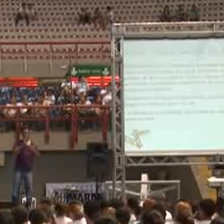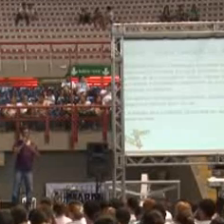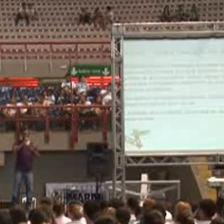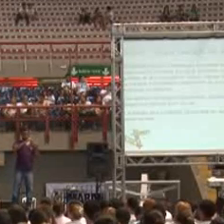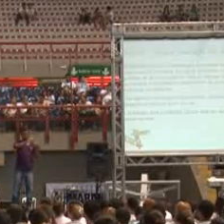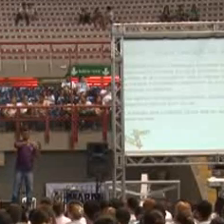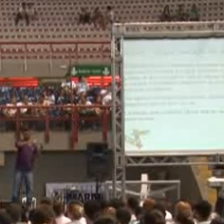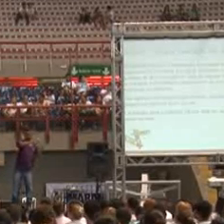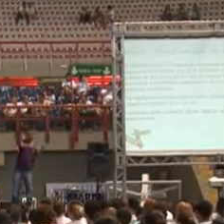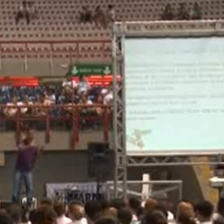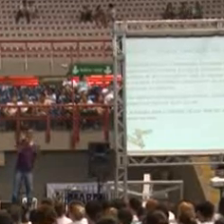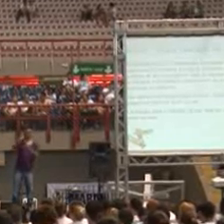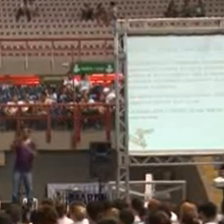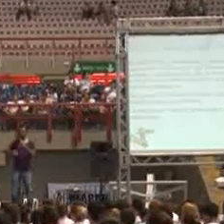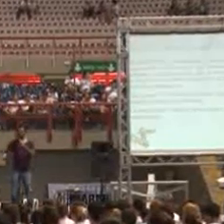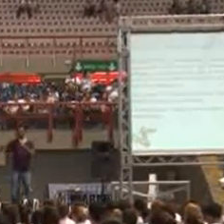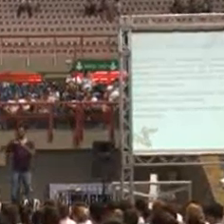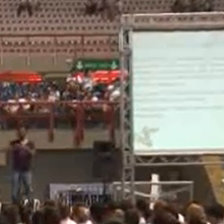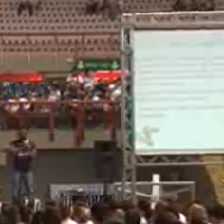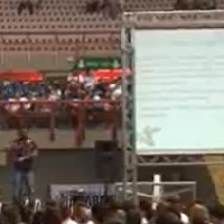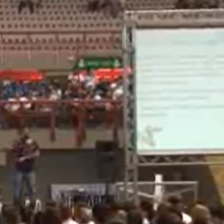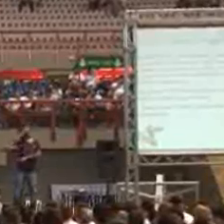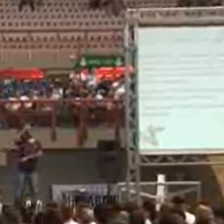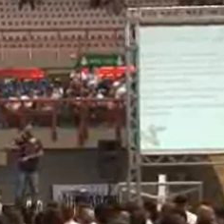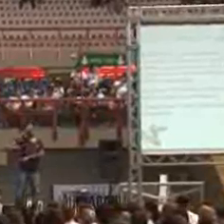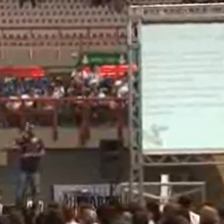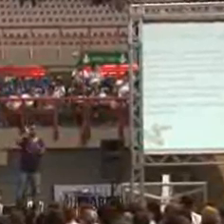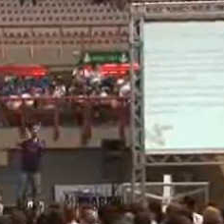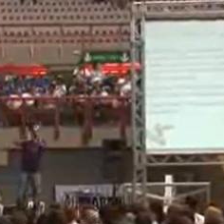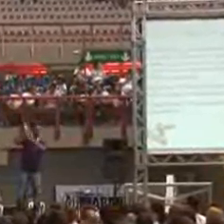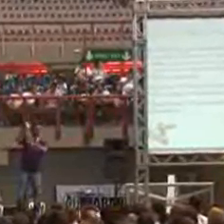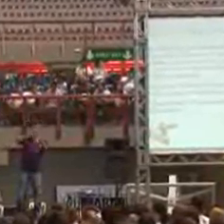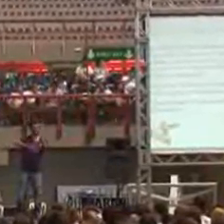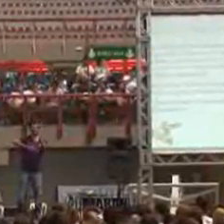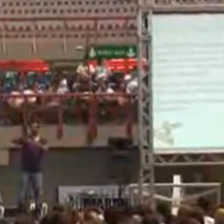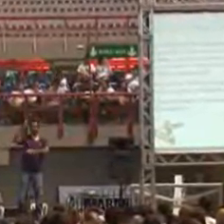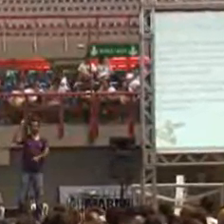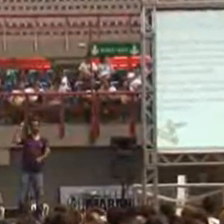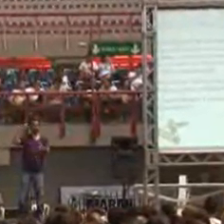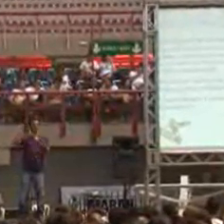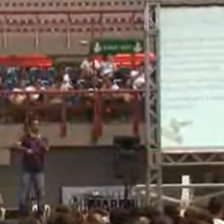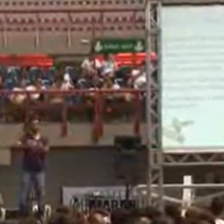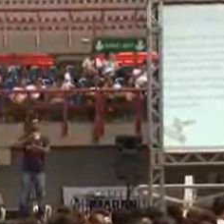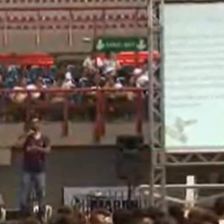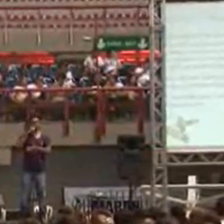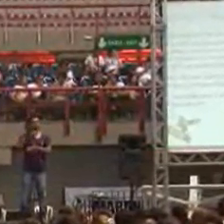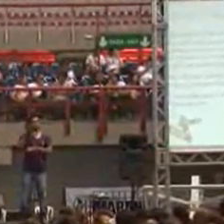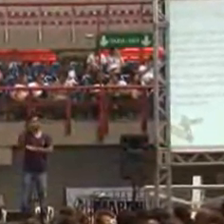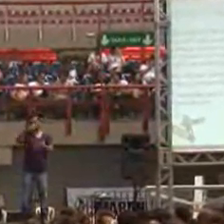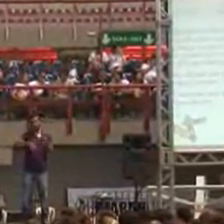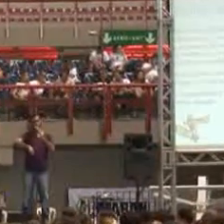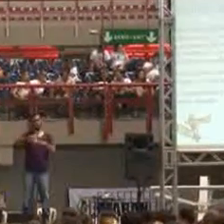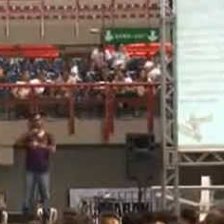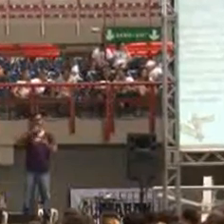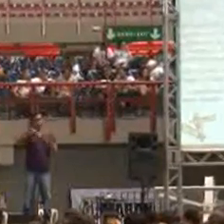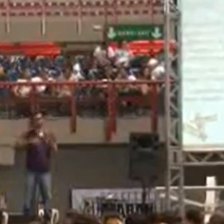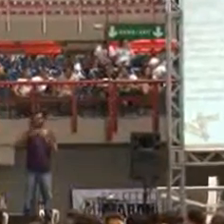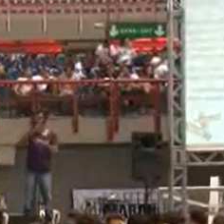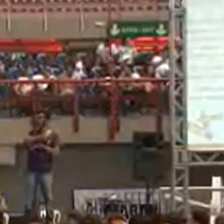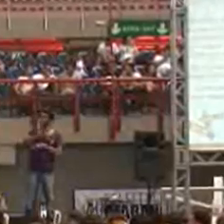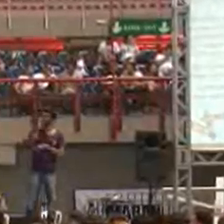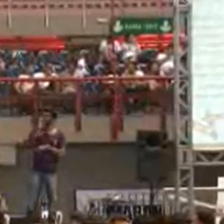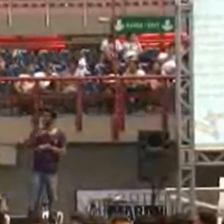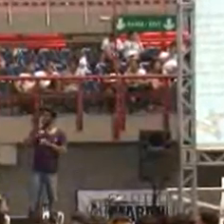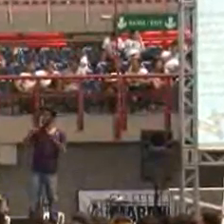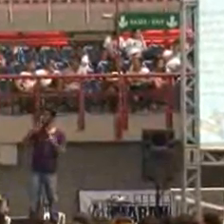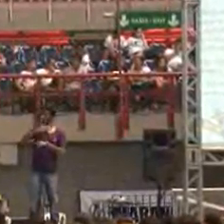Misturar religião com raciocínio lógico não funciona para a redação do Enem. Ai, professora, mas é o